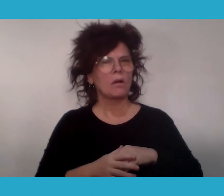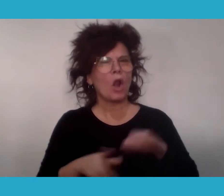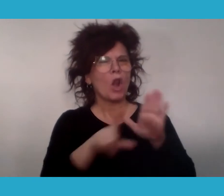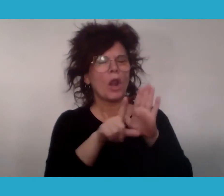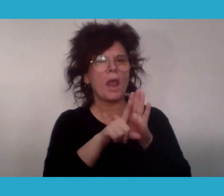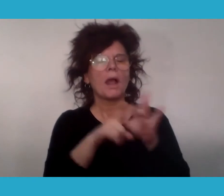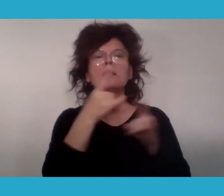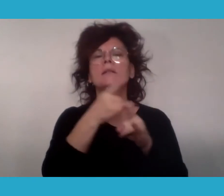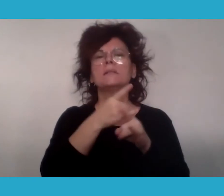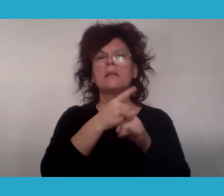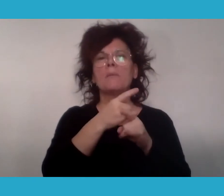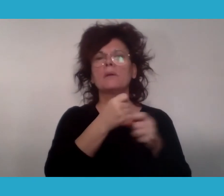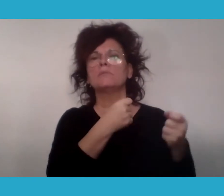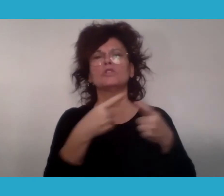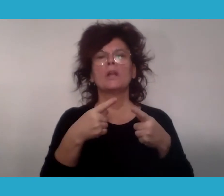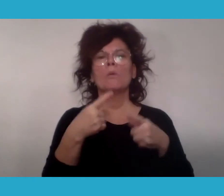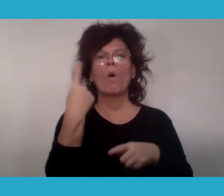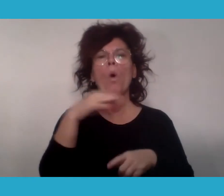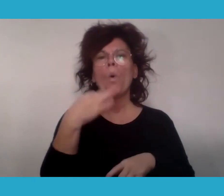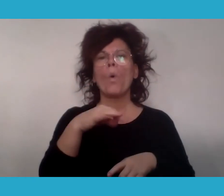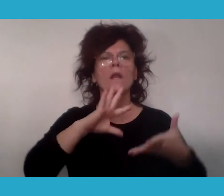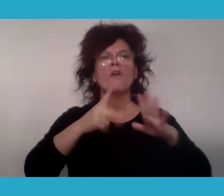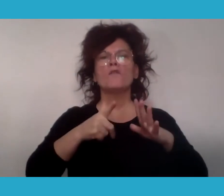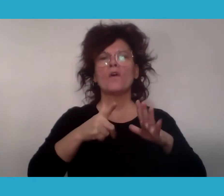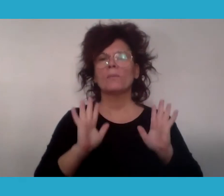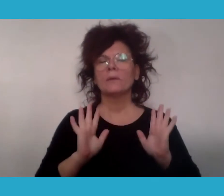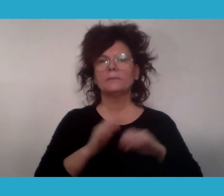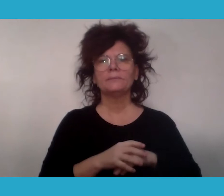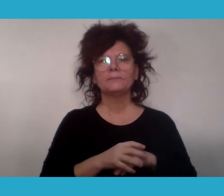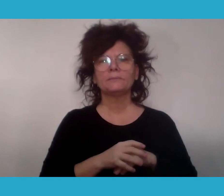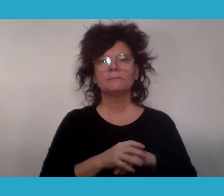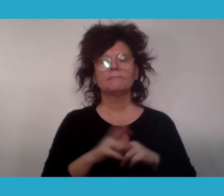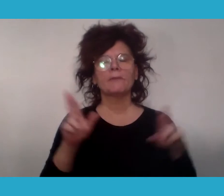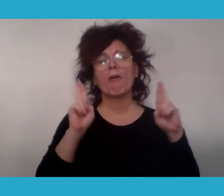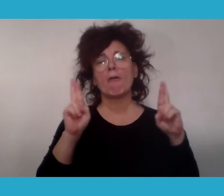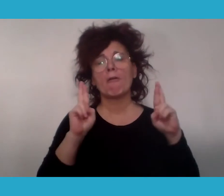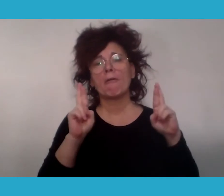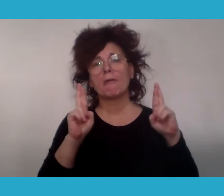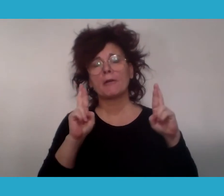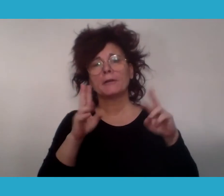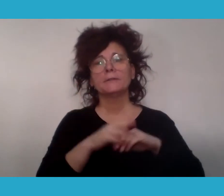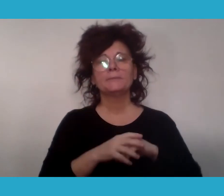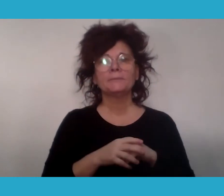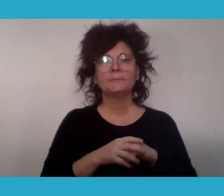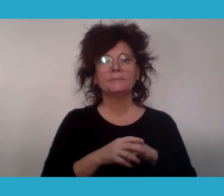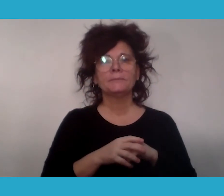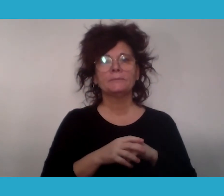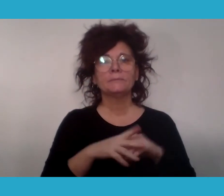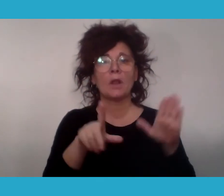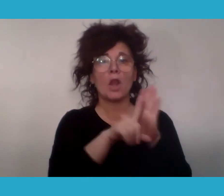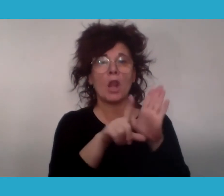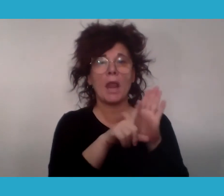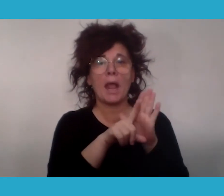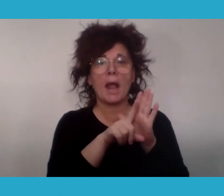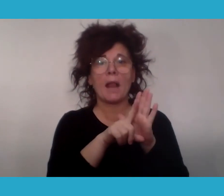legal siempre se impone como la única y irrefutable verdad. Espera que el día que lo legal y